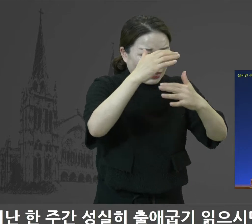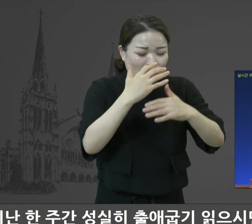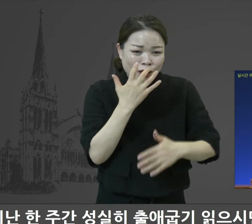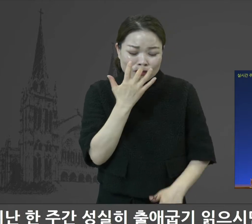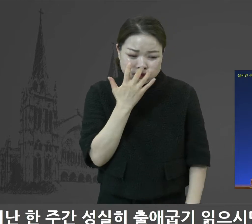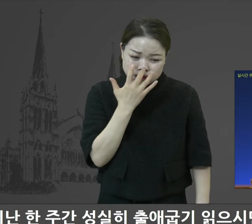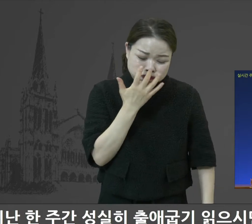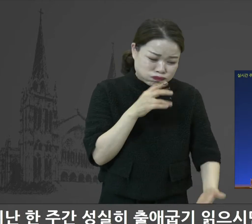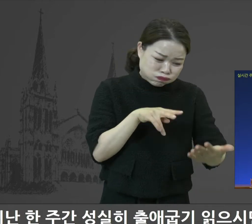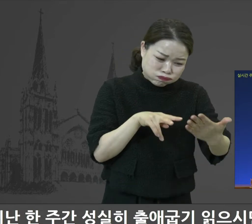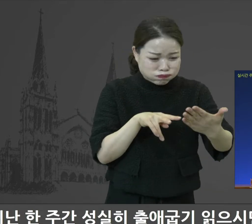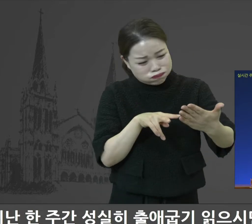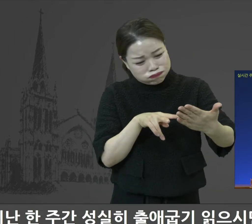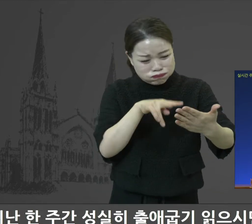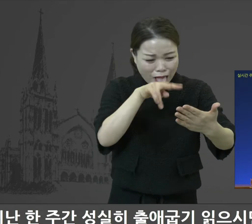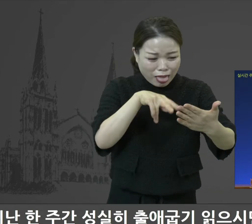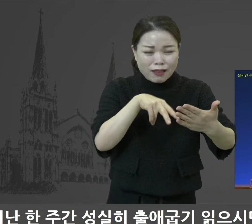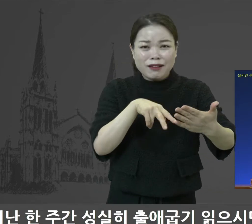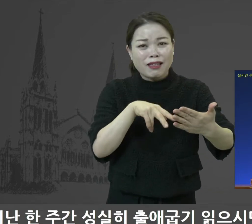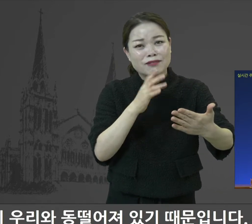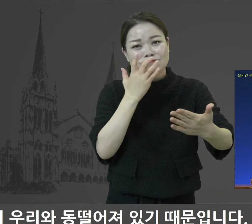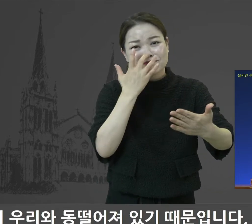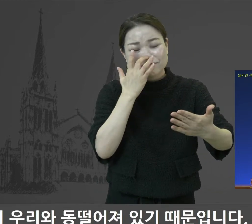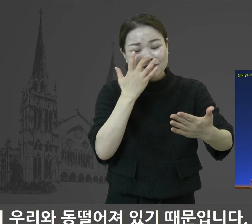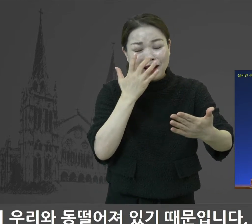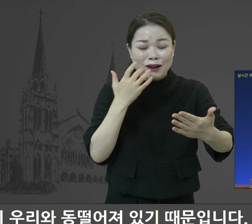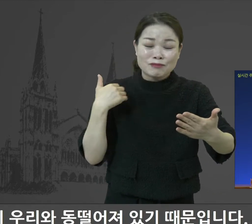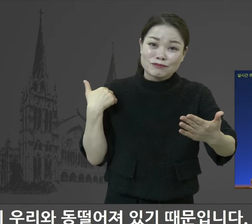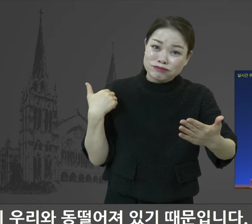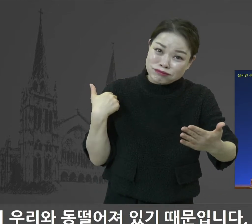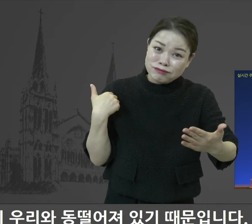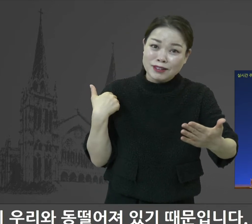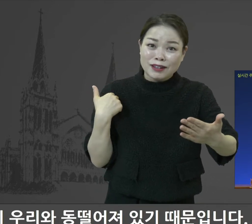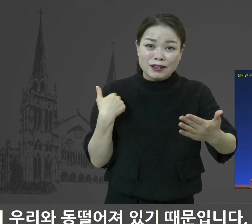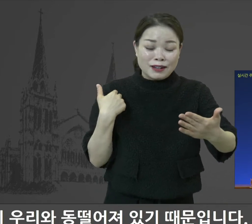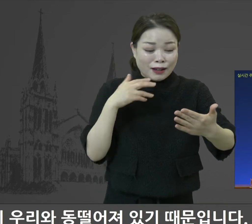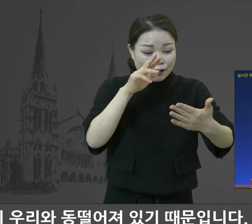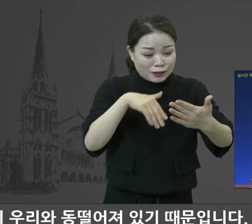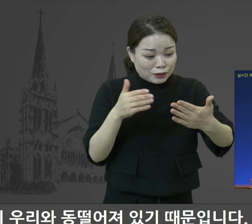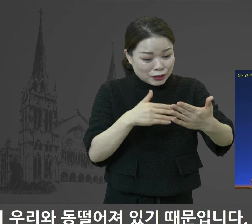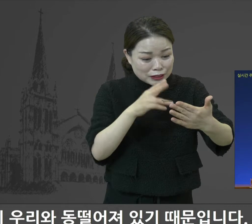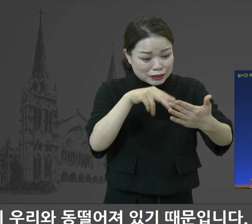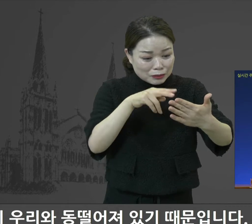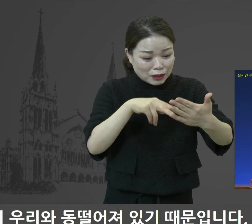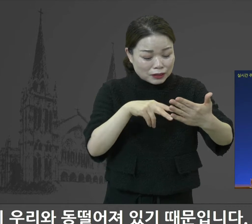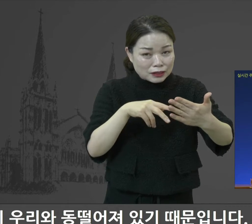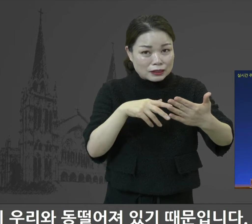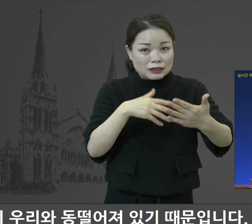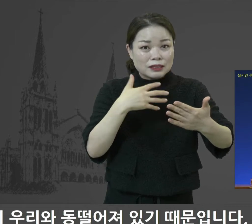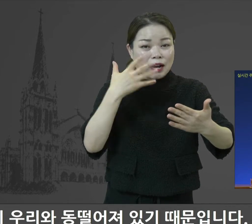도대체 어떻게 만들라는 건지 이 그림 그릴 수도 없고, 또 우리 가운데 뭐 하나 읽으면 제대로 다